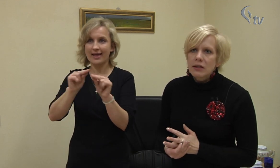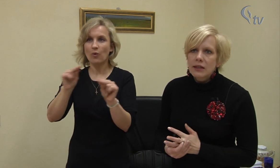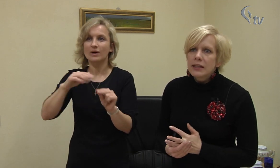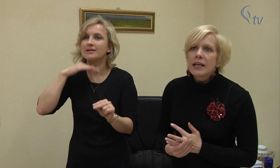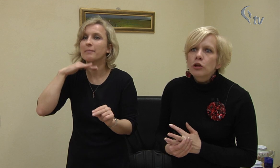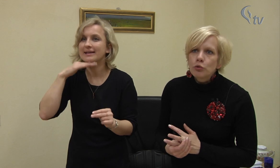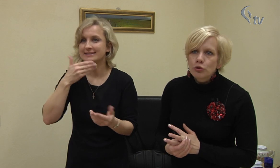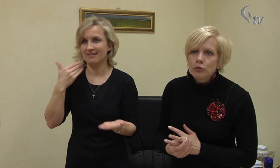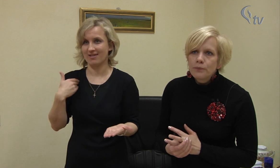et neid jätkuks.